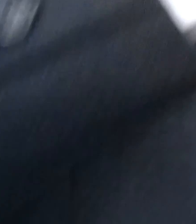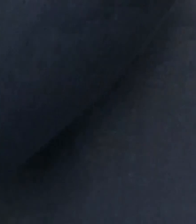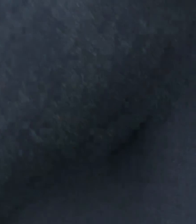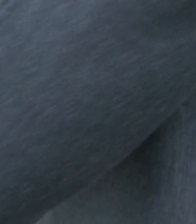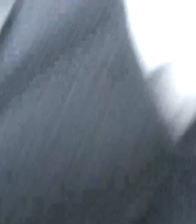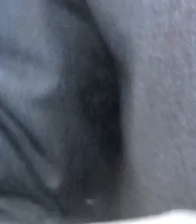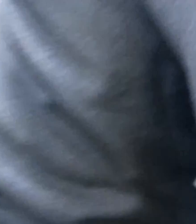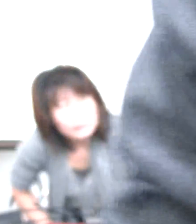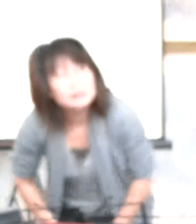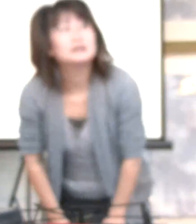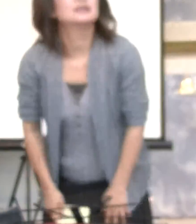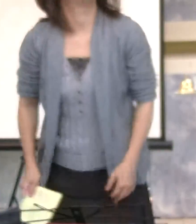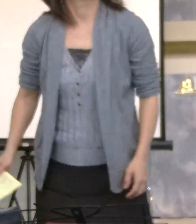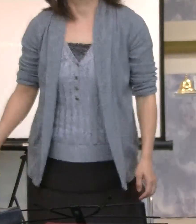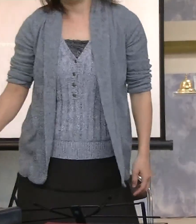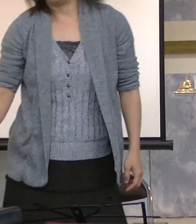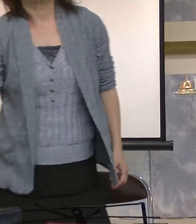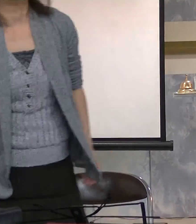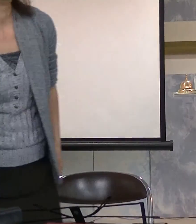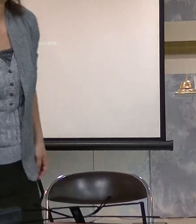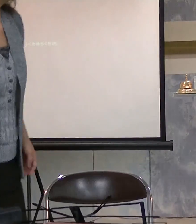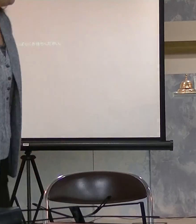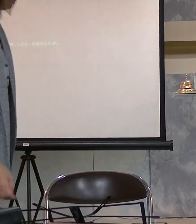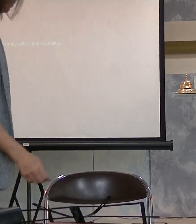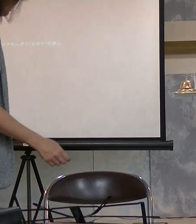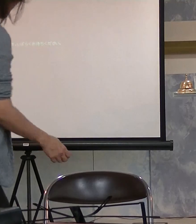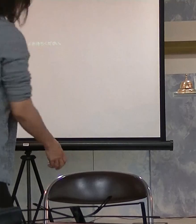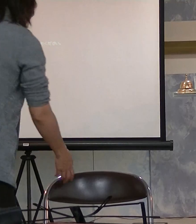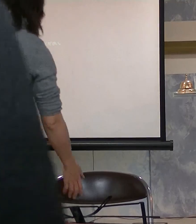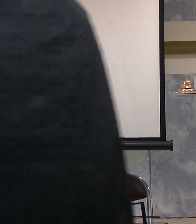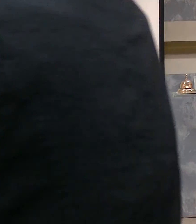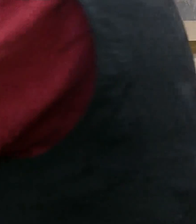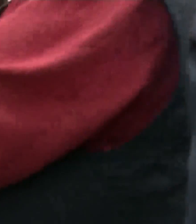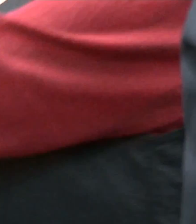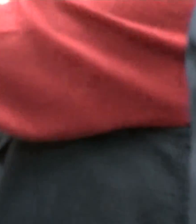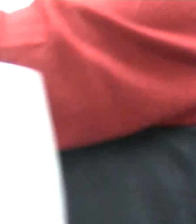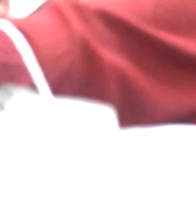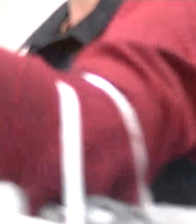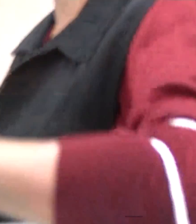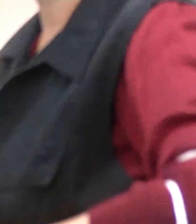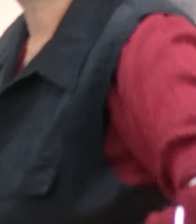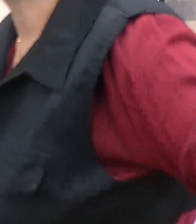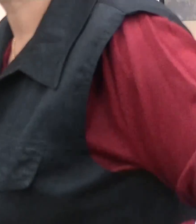끝나지 마주세요. 응? 안 꺼졌네. 이거 한번 이거 막 이거